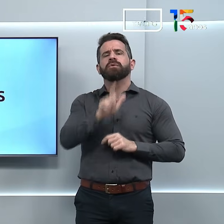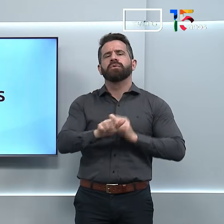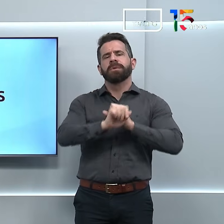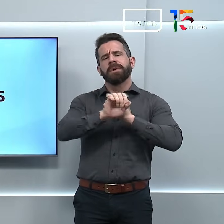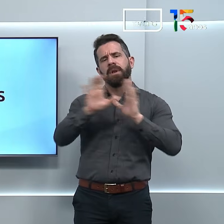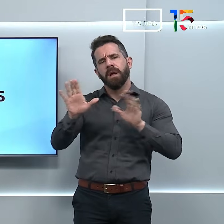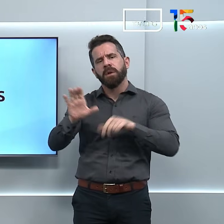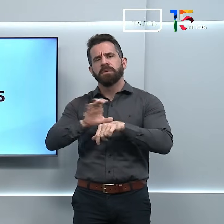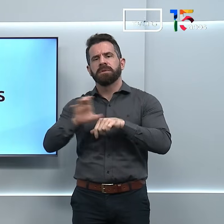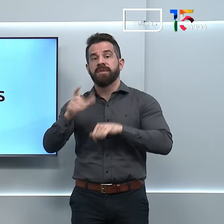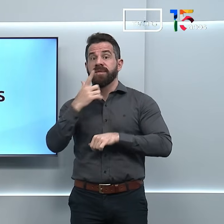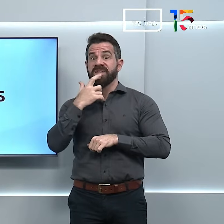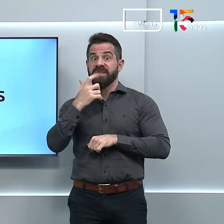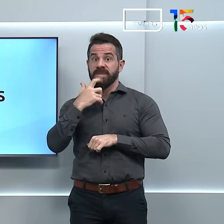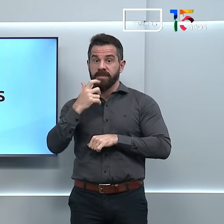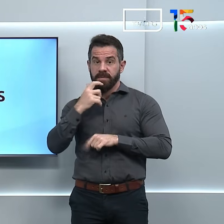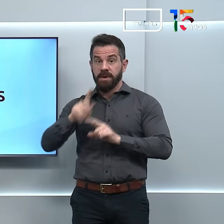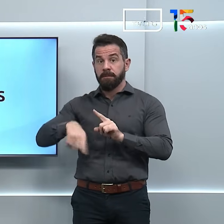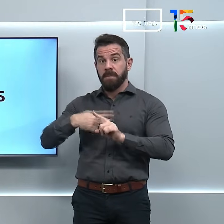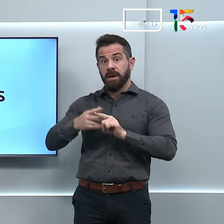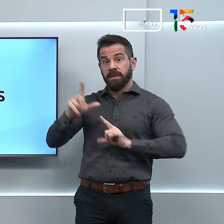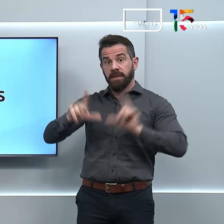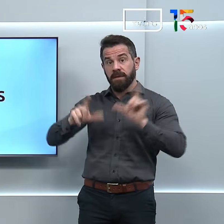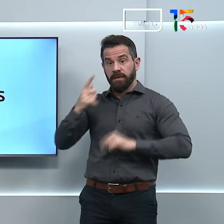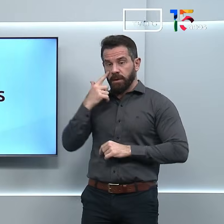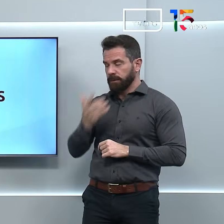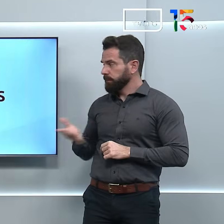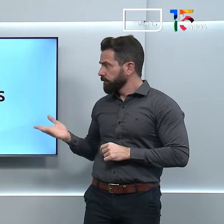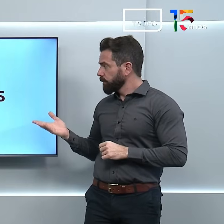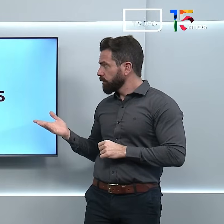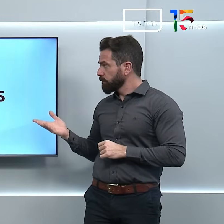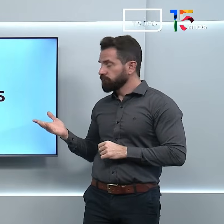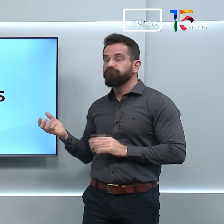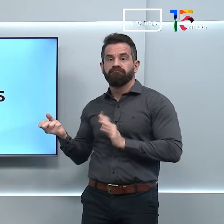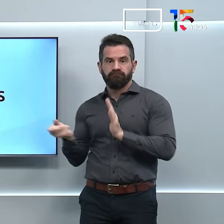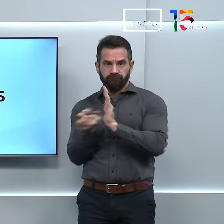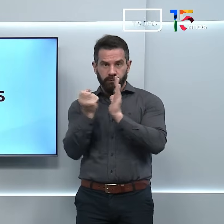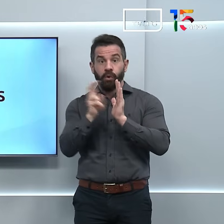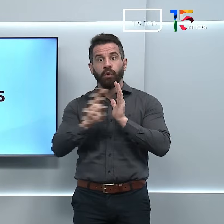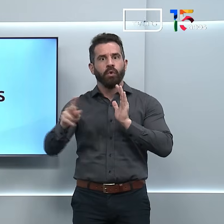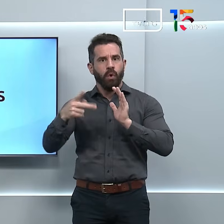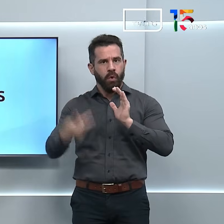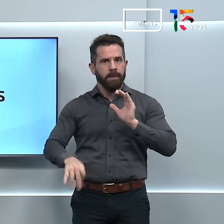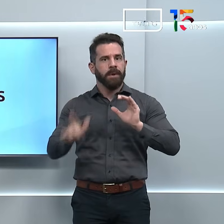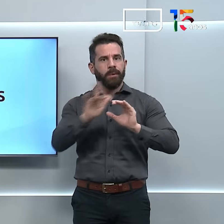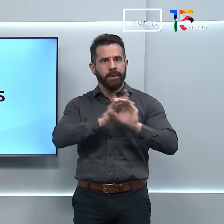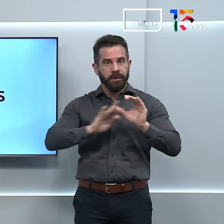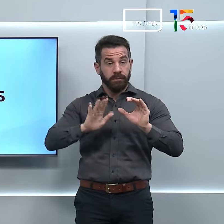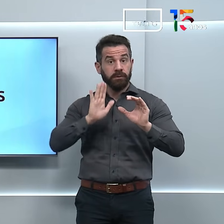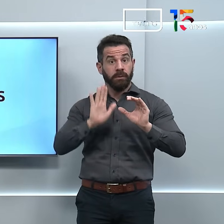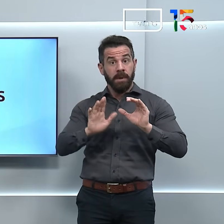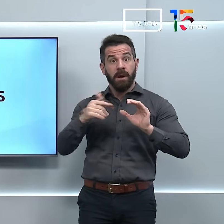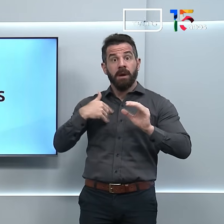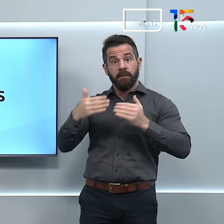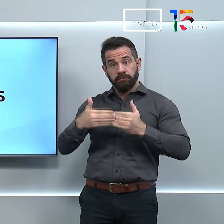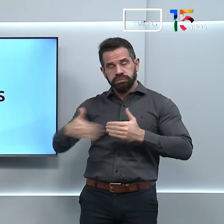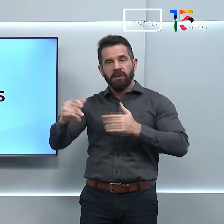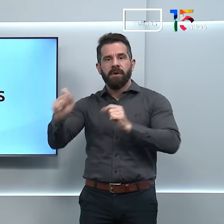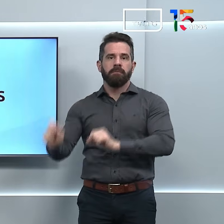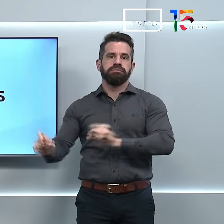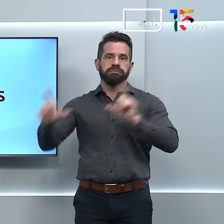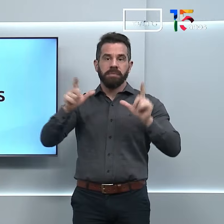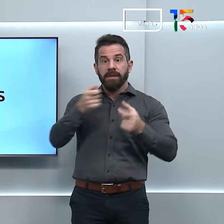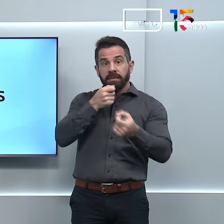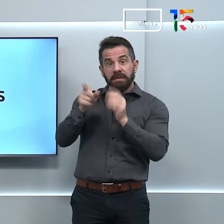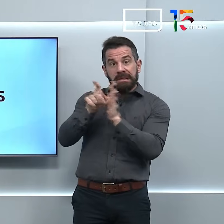e vermelho. Também há uma tela bem no centro, onde agora aparece o nome do Conexões. E daqui a pouco é nessa tela que você vai ver a nossa entrevista de hoje